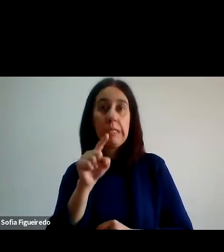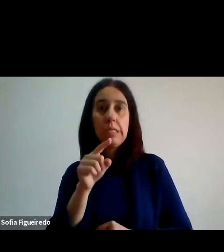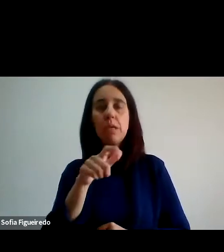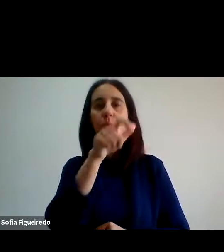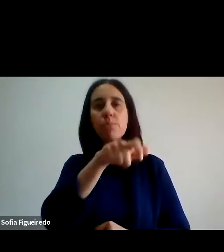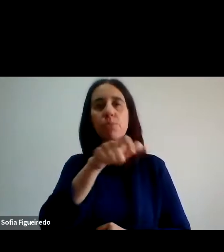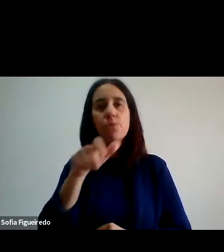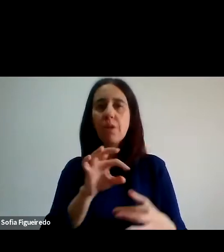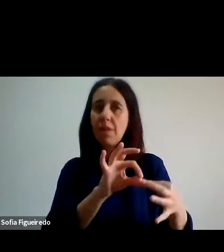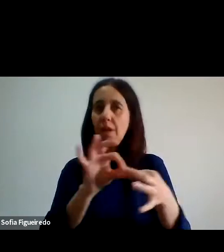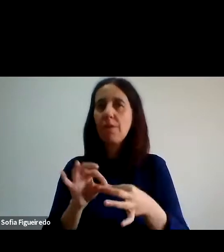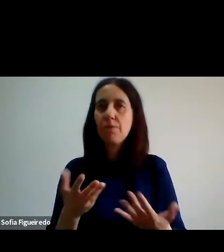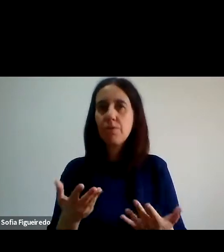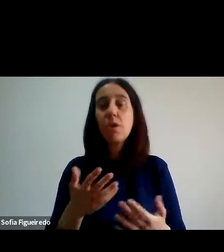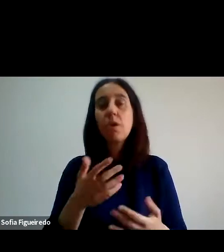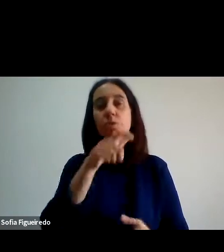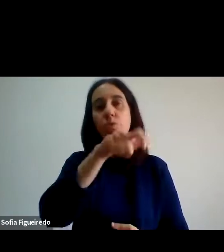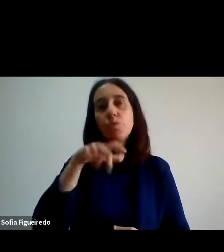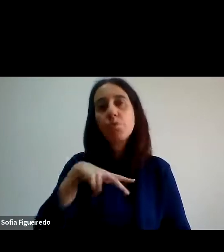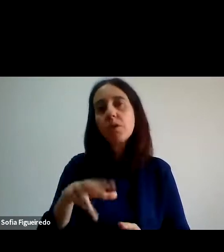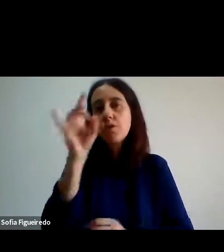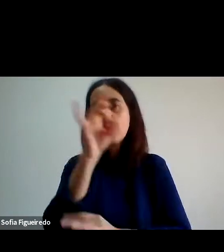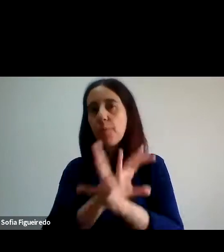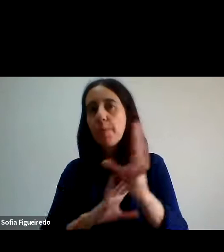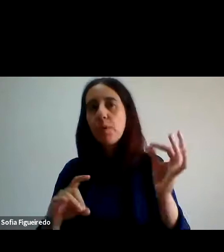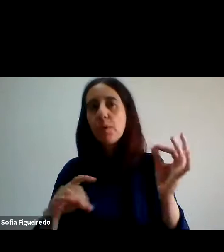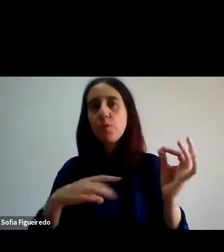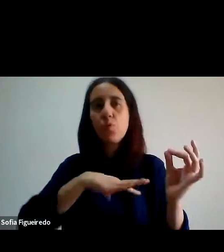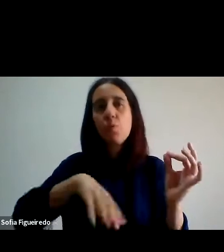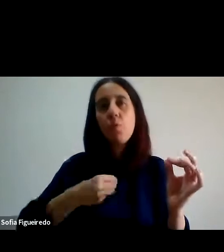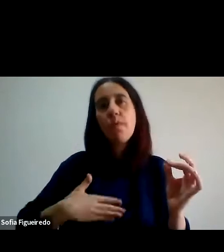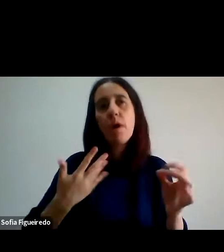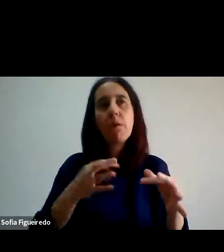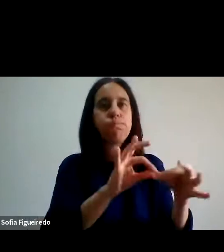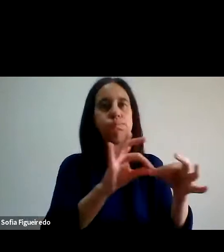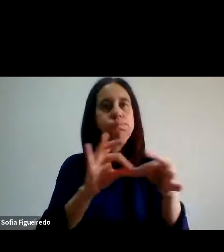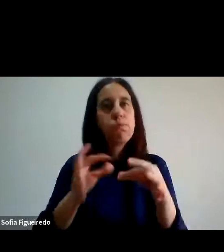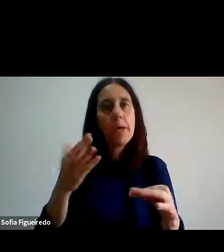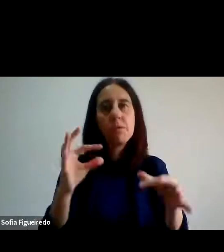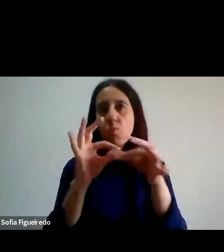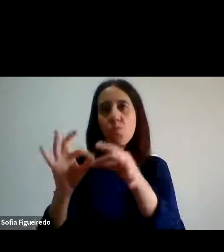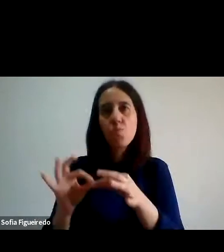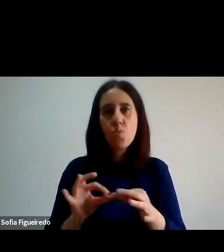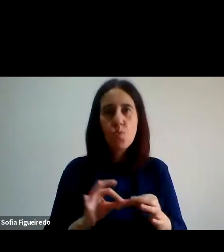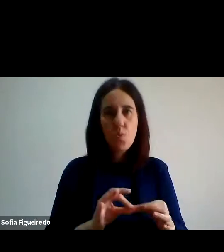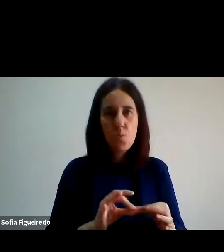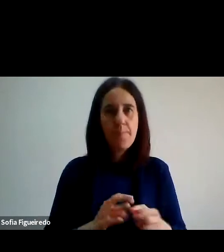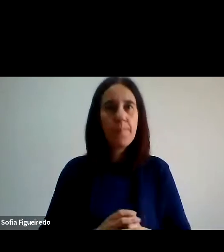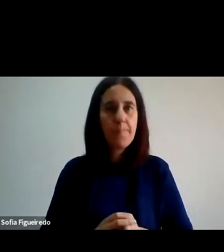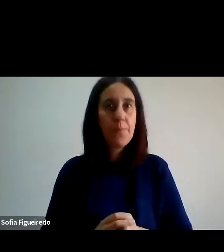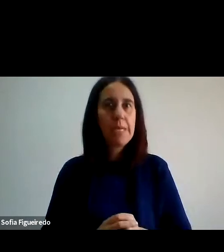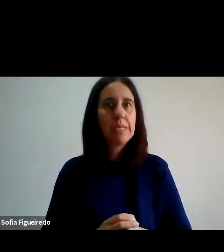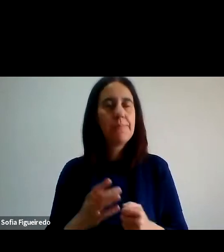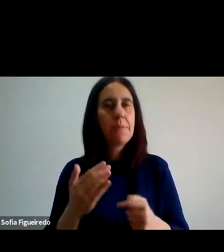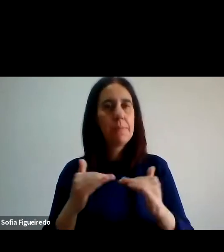estão ligadas. Os portugueses, os europeus, as pessoas no mundo, cada vez estão mais ligadas umas às outras. Portanto, essa primeira dimensão